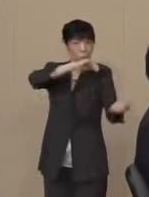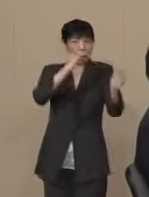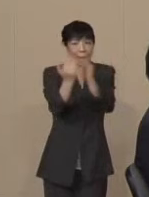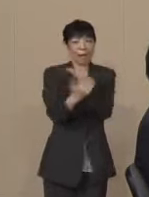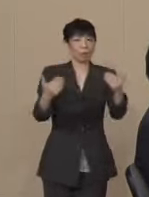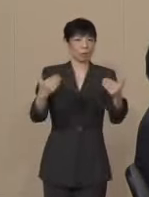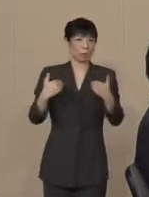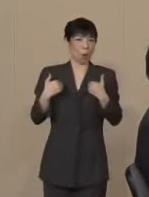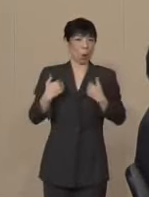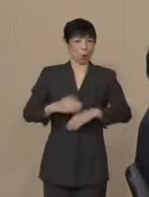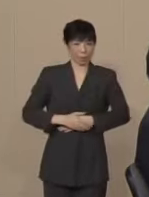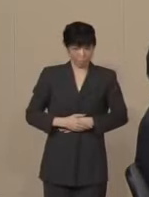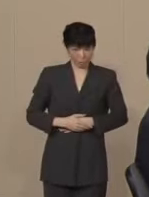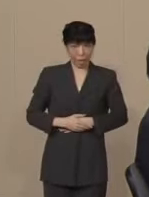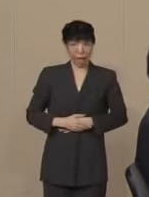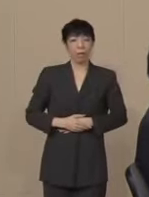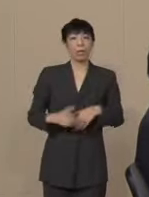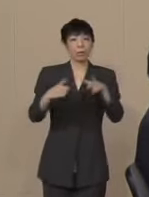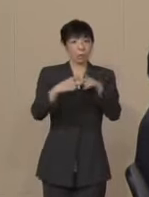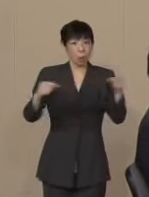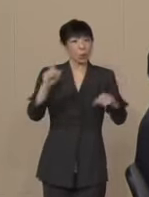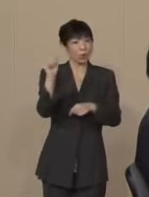二人のため